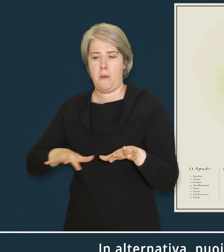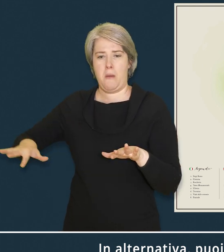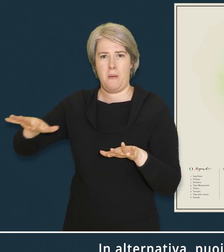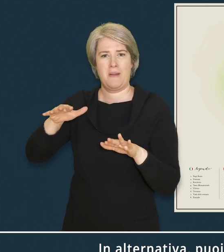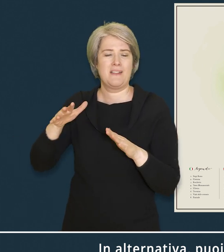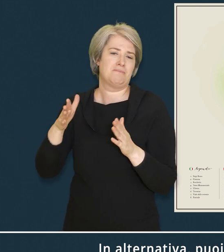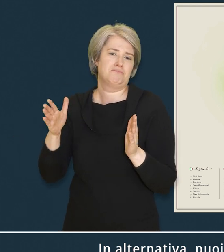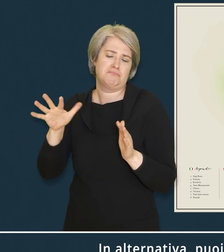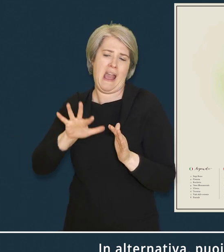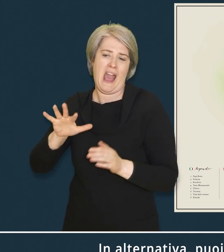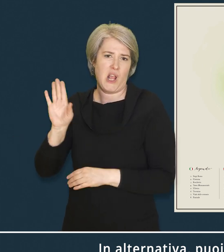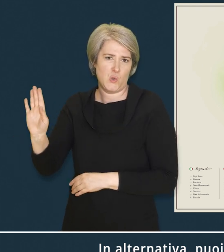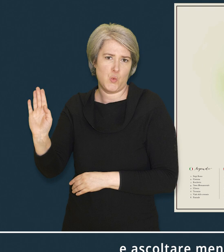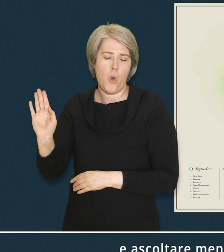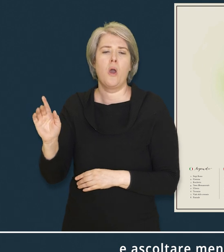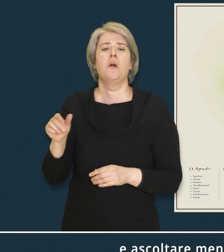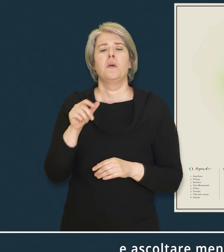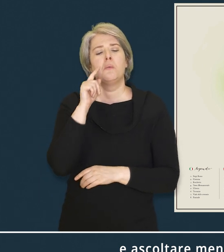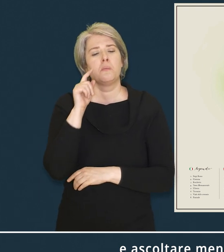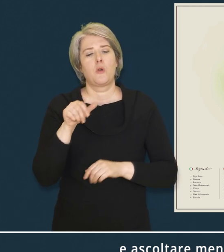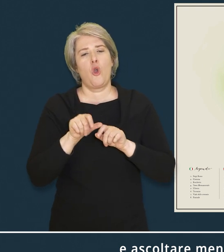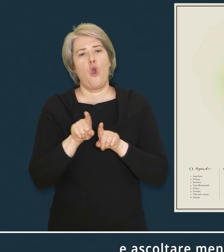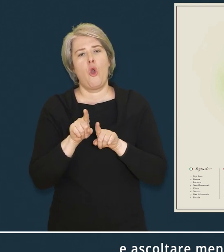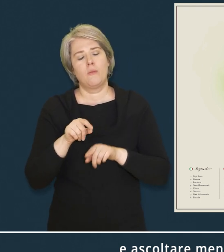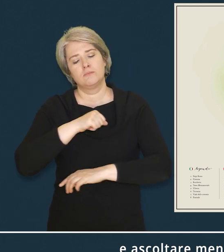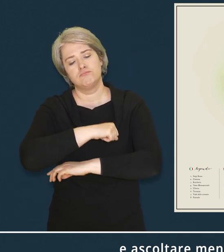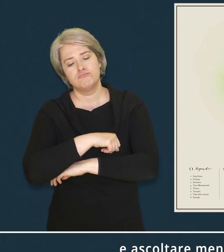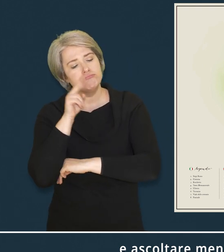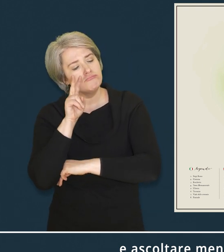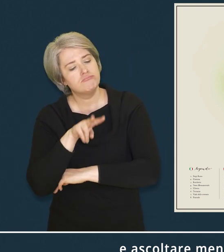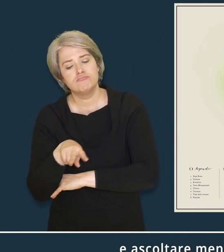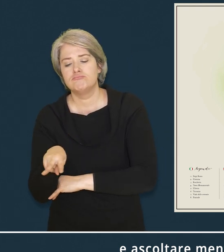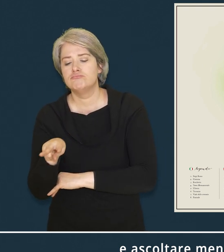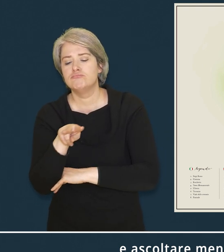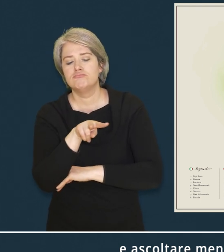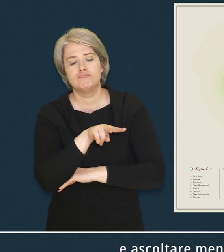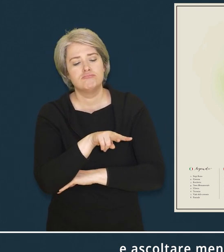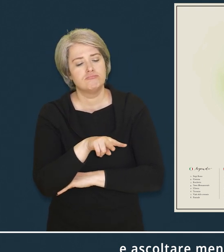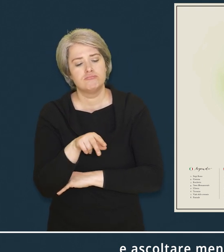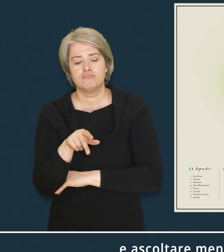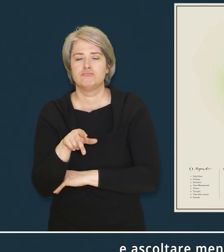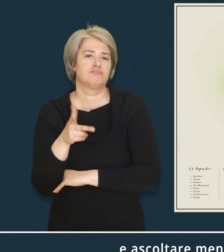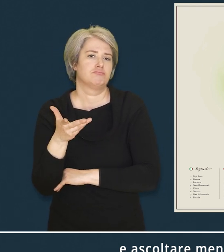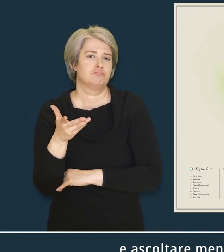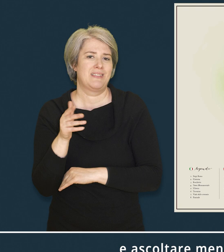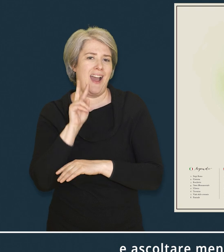illustrato dedicato a quest'area e ascoltare mentre osservi dall'alto quanto viene